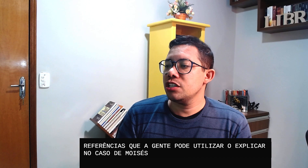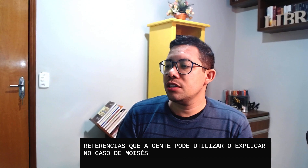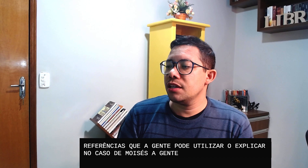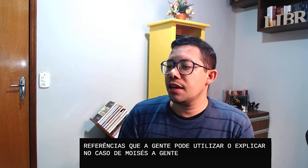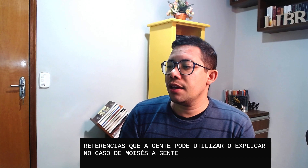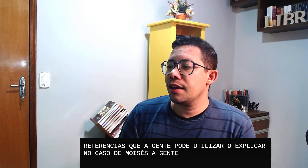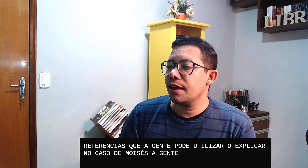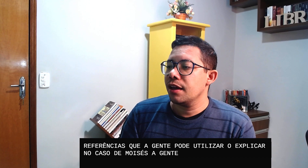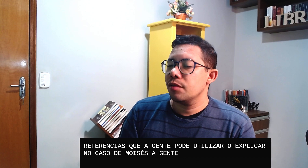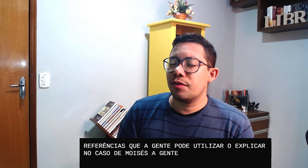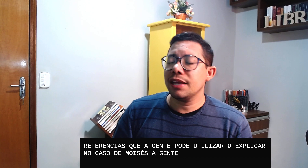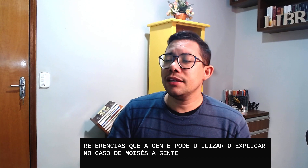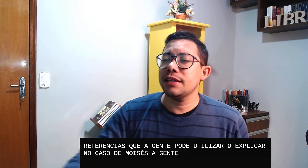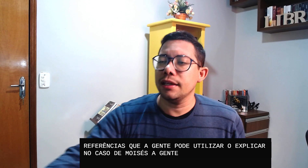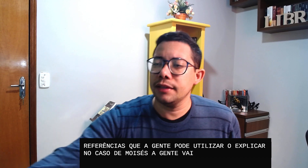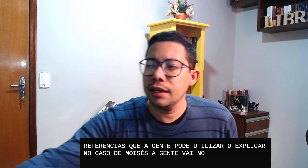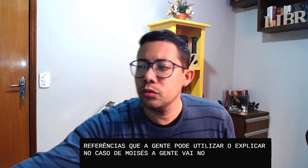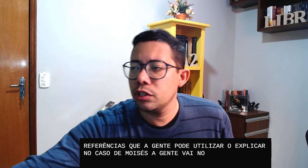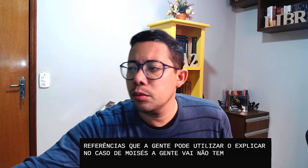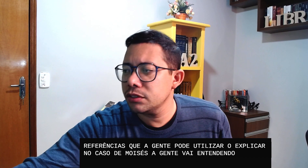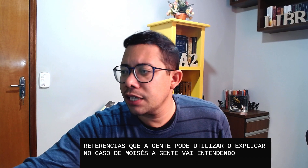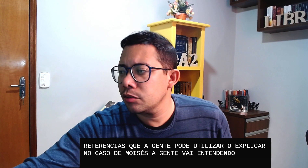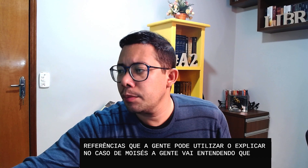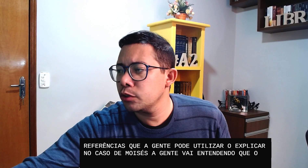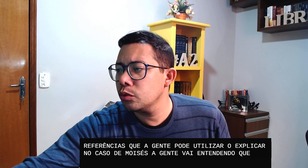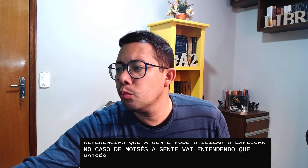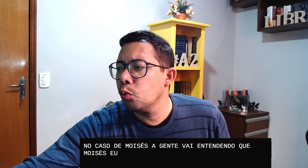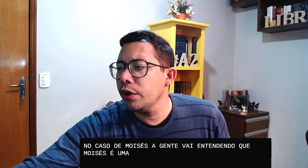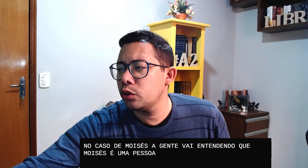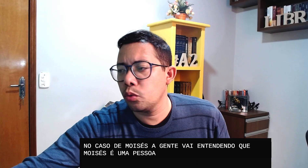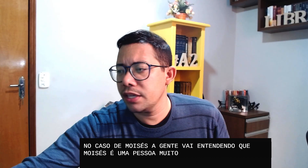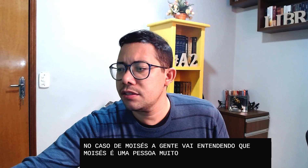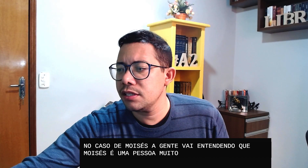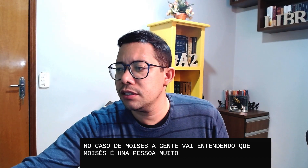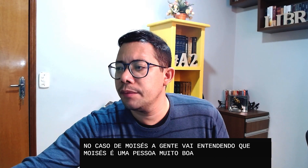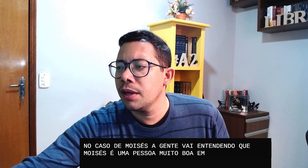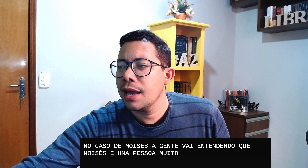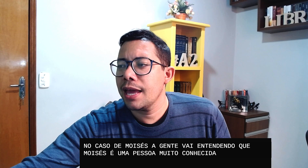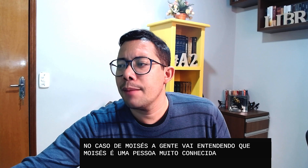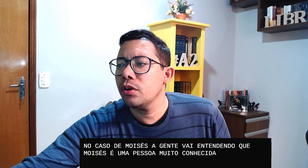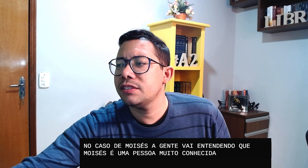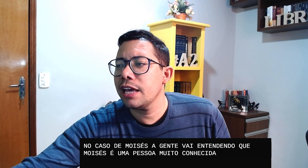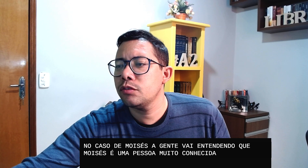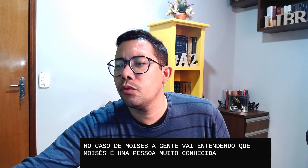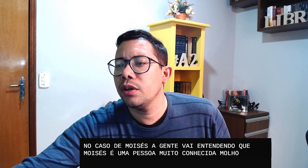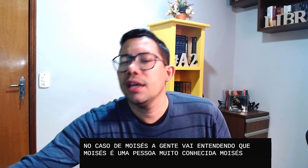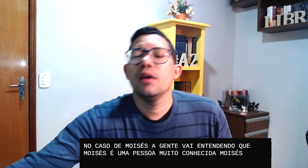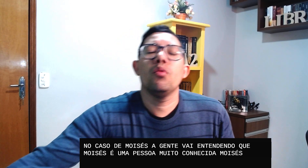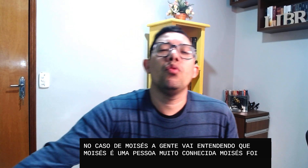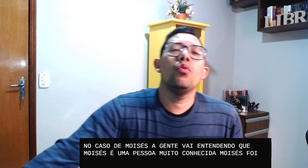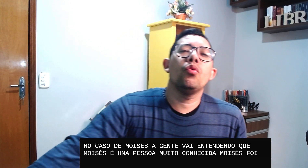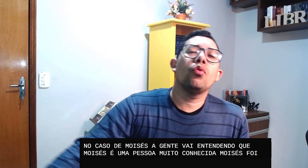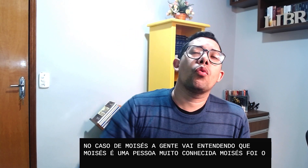gente vai entendendo que Moisés é uma pessoa muito conhecida. Moisés foi